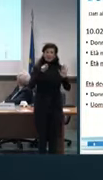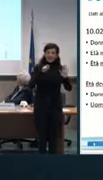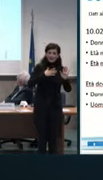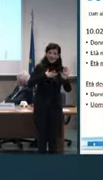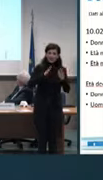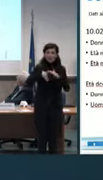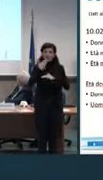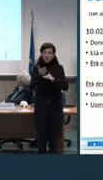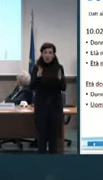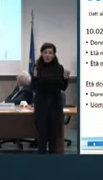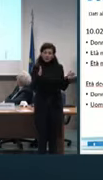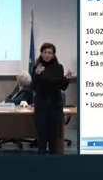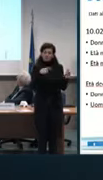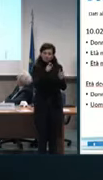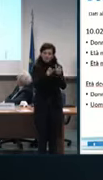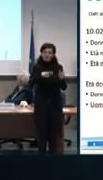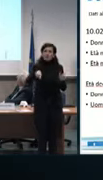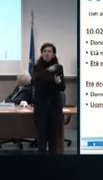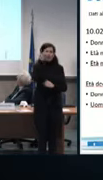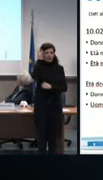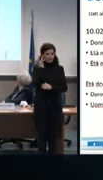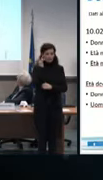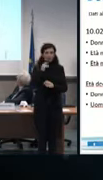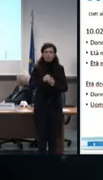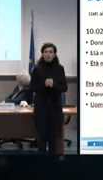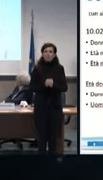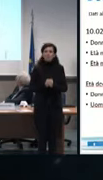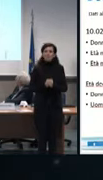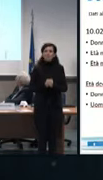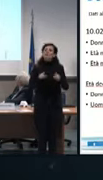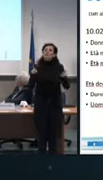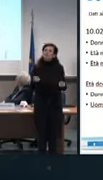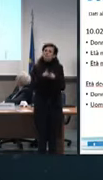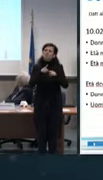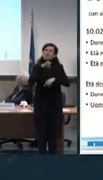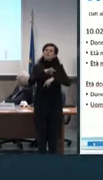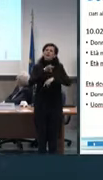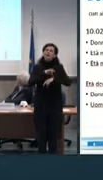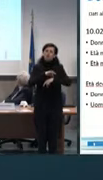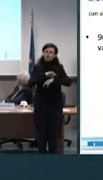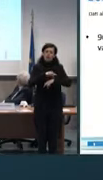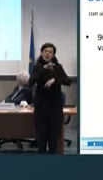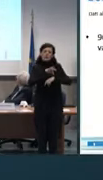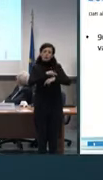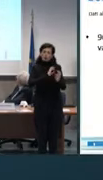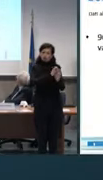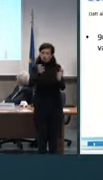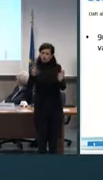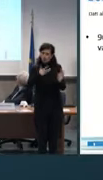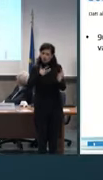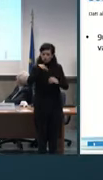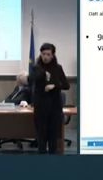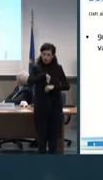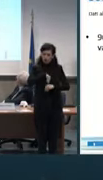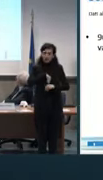poi la stessa cosa vale per le patologie per l'eco morbosità e come vedete sostanzialmente la